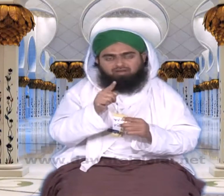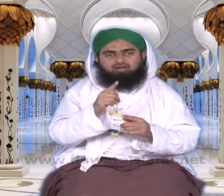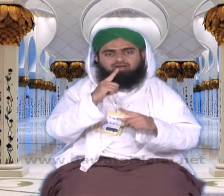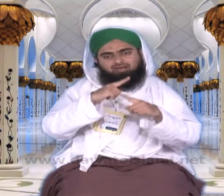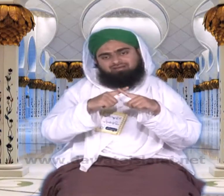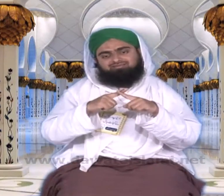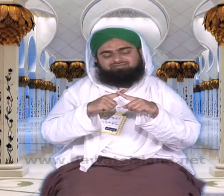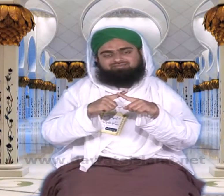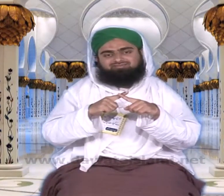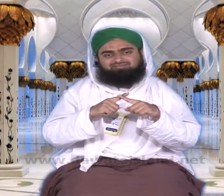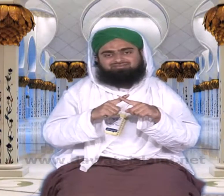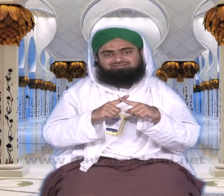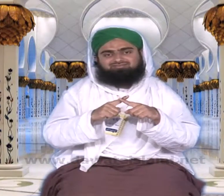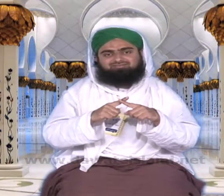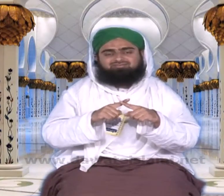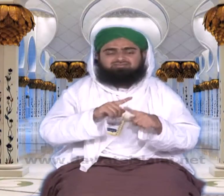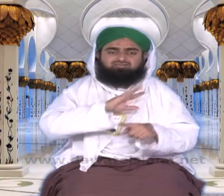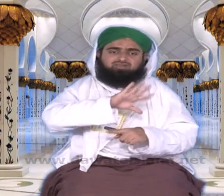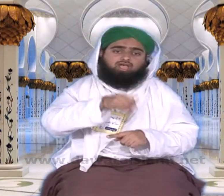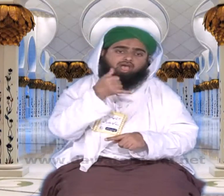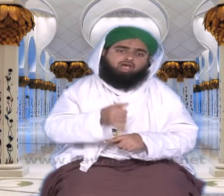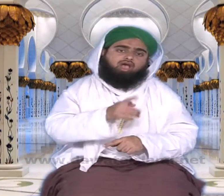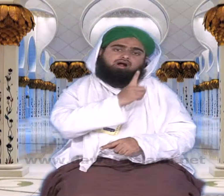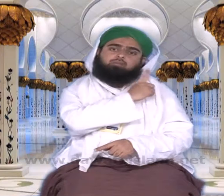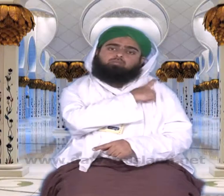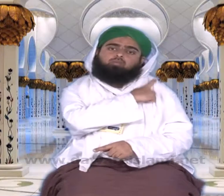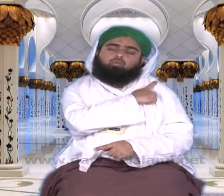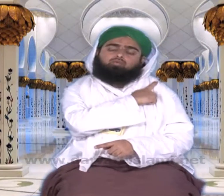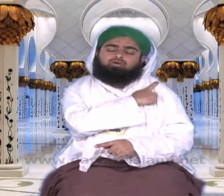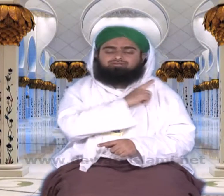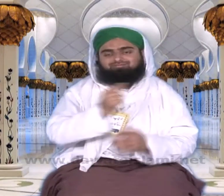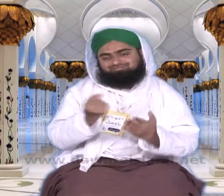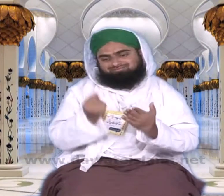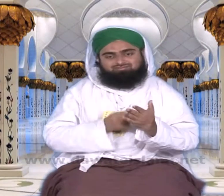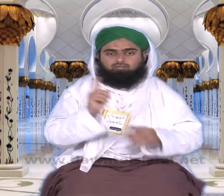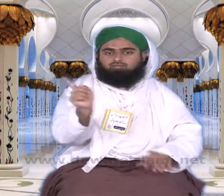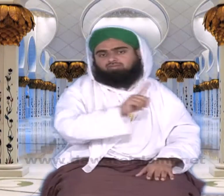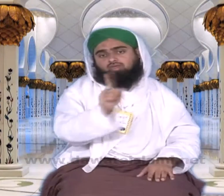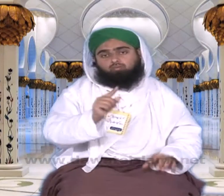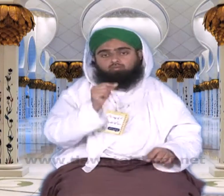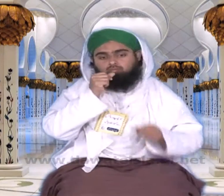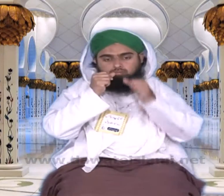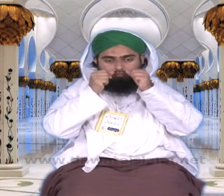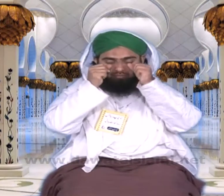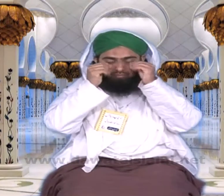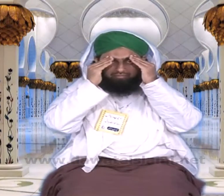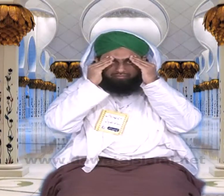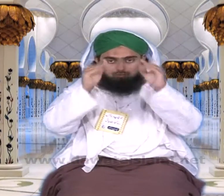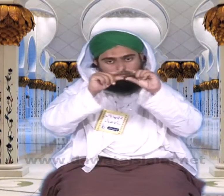علیہ وسلم کی وجہ ہے سواد یا سلعم لکھنا یہ نہ ہے آپ یہ نہ لکھا کریں پورا صلی اللہ علیہ وسلم لکھا